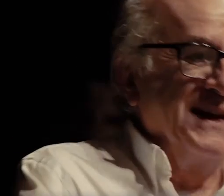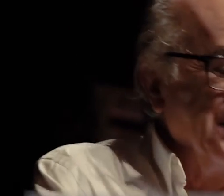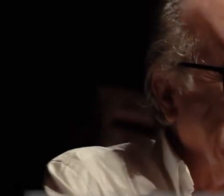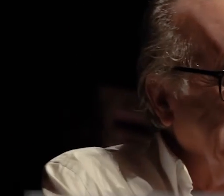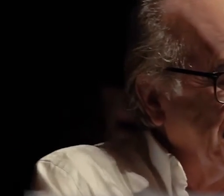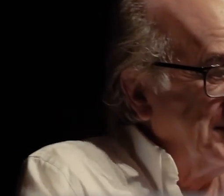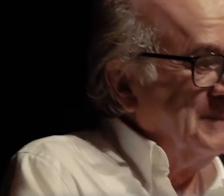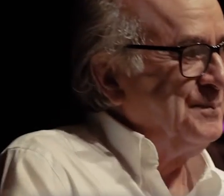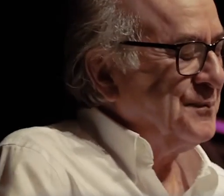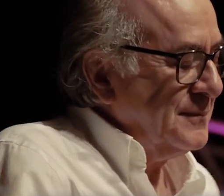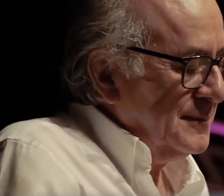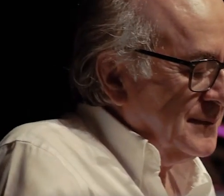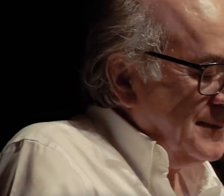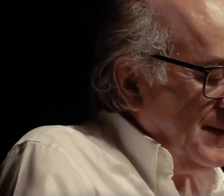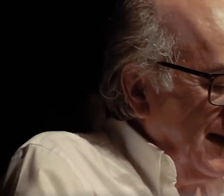Qualquer dia já nem podem ver-me.